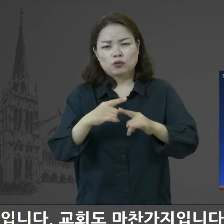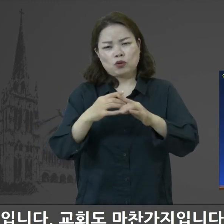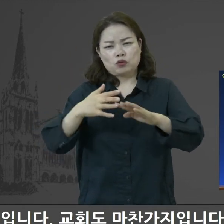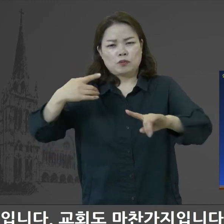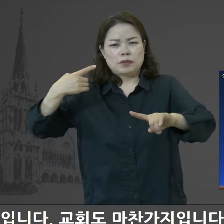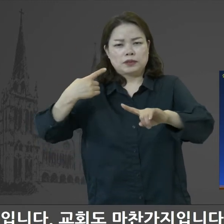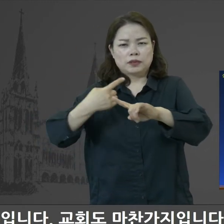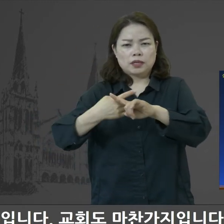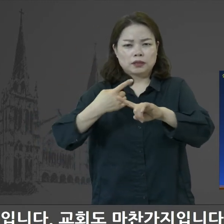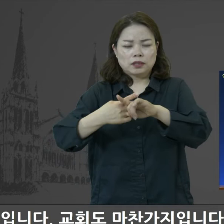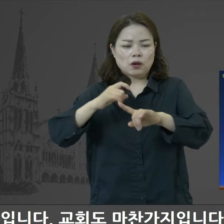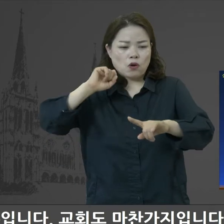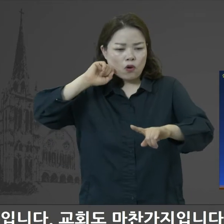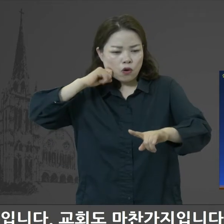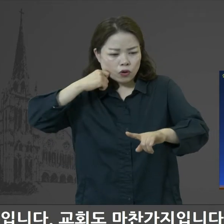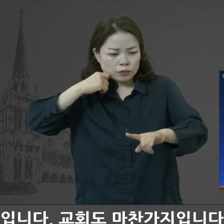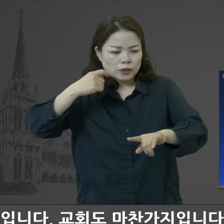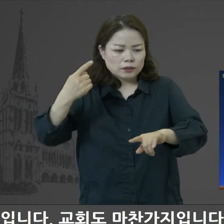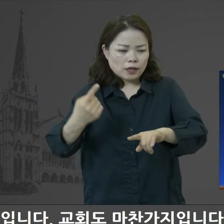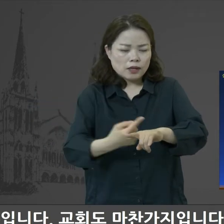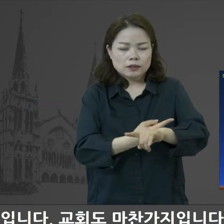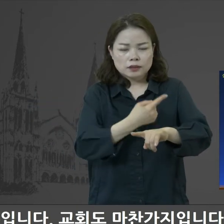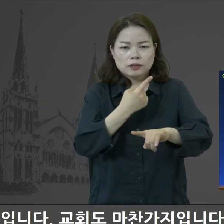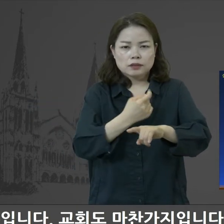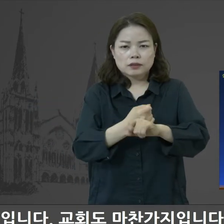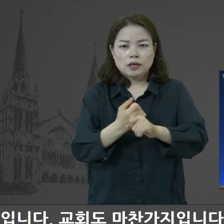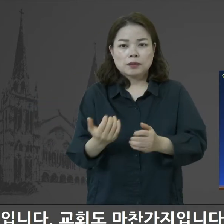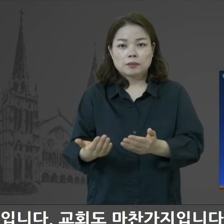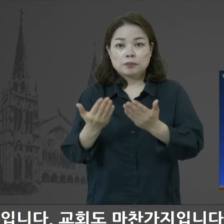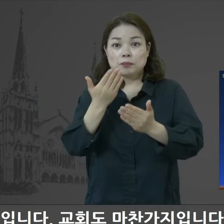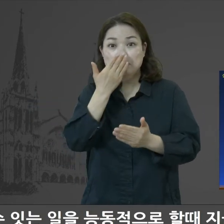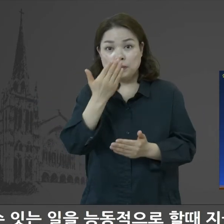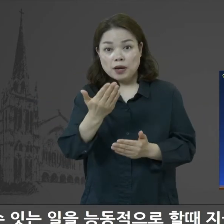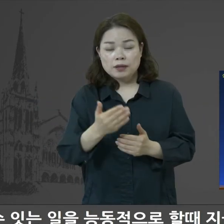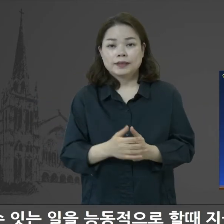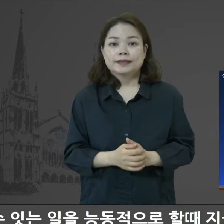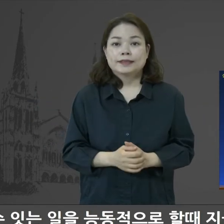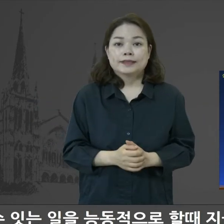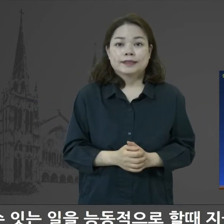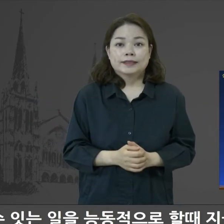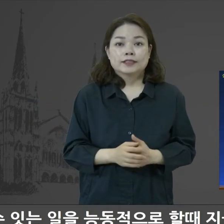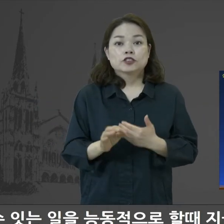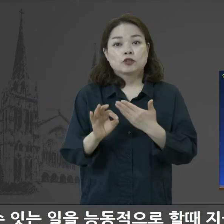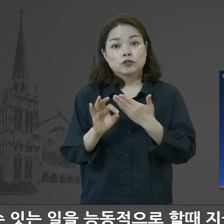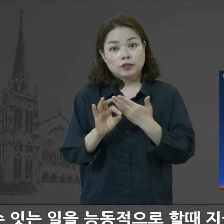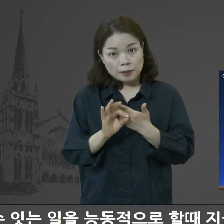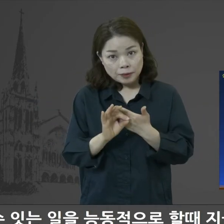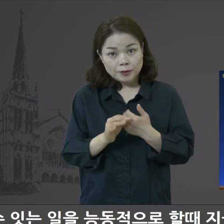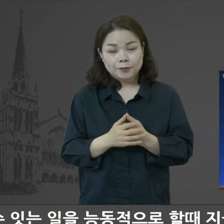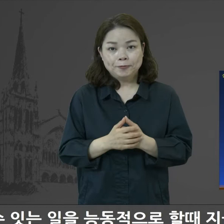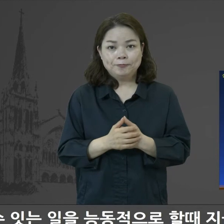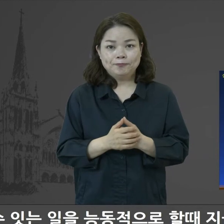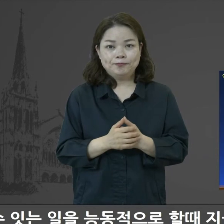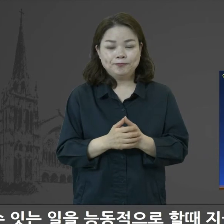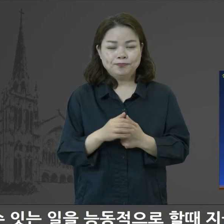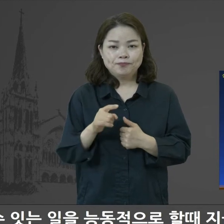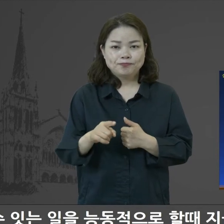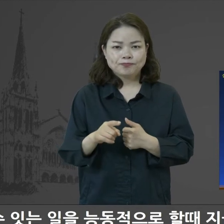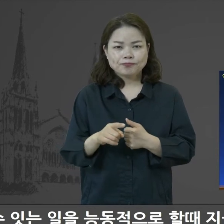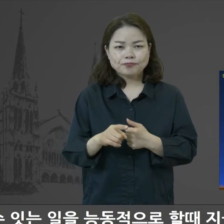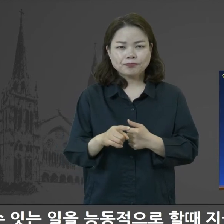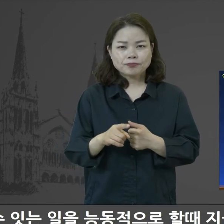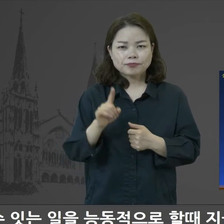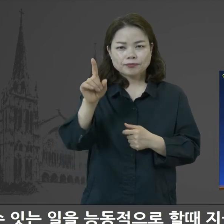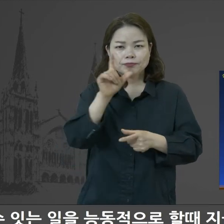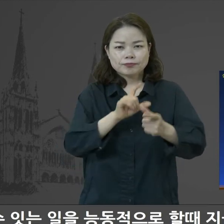뚫고 자연스럽게 세워질 수 있다라는 묵상을 해보았습니다. 자, 그렇다면 여기서 연장해서